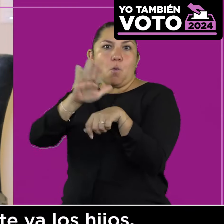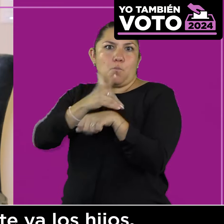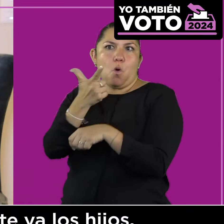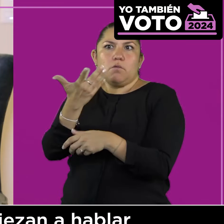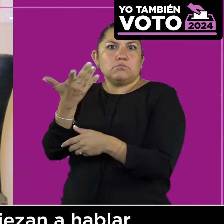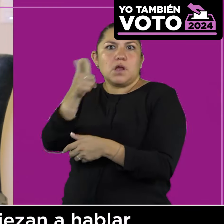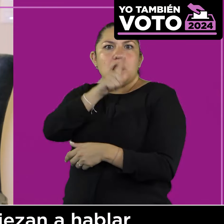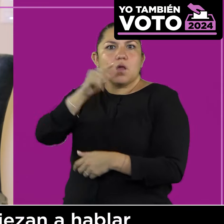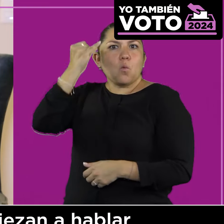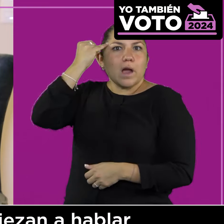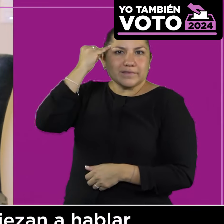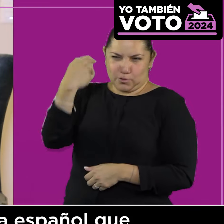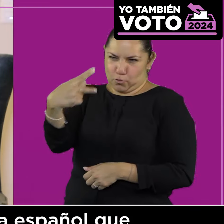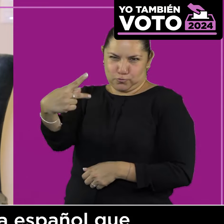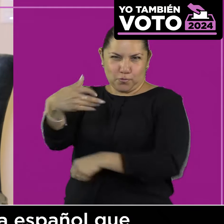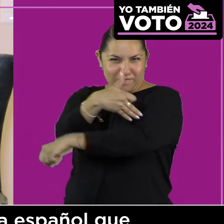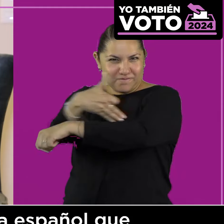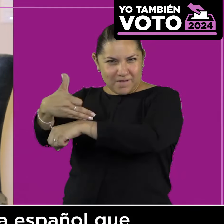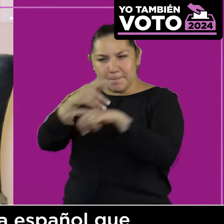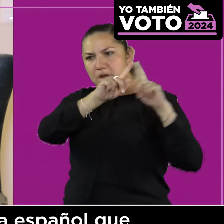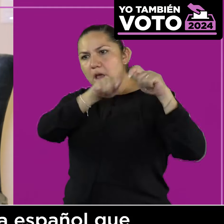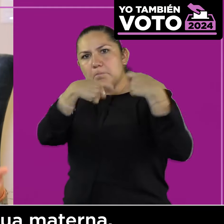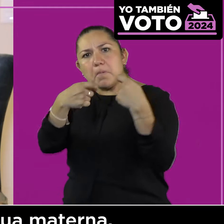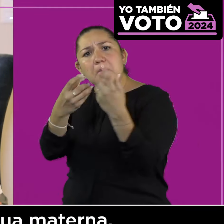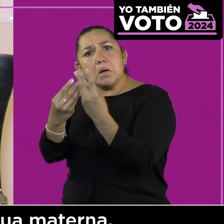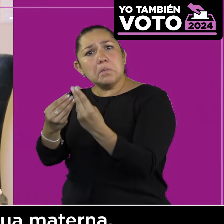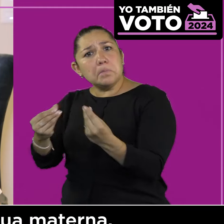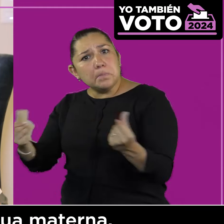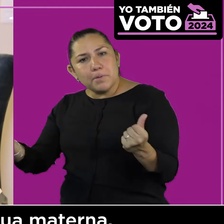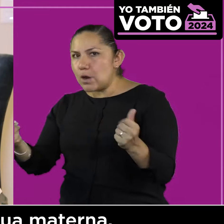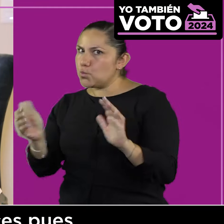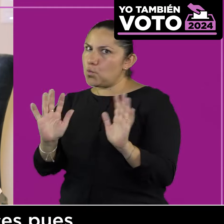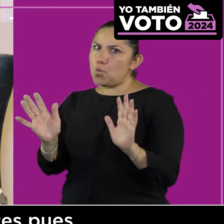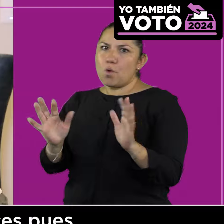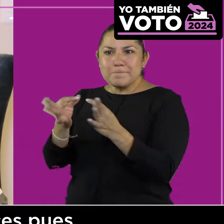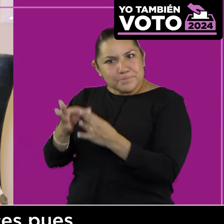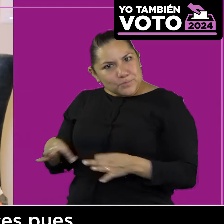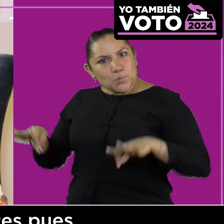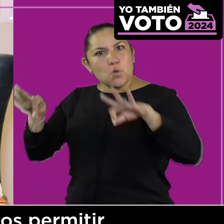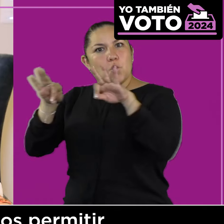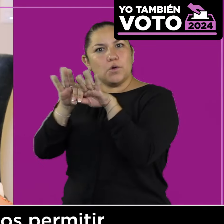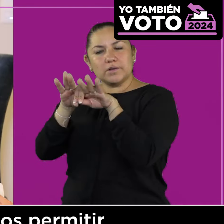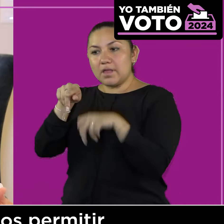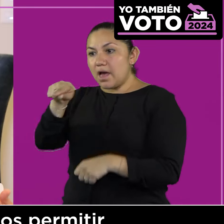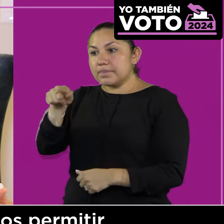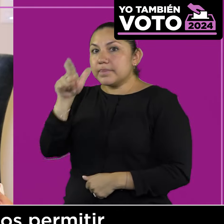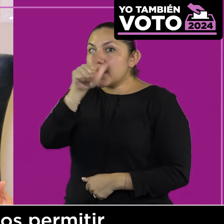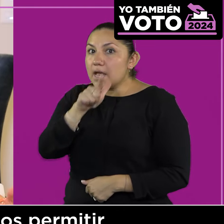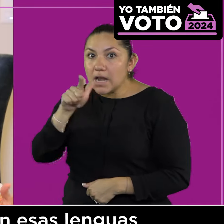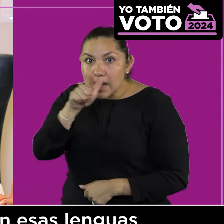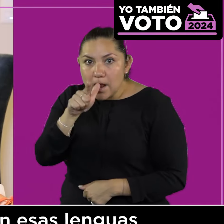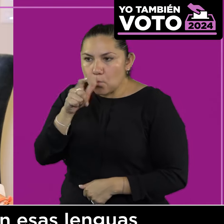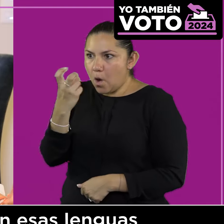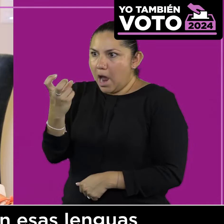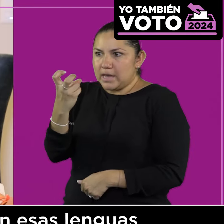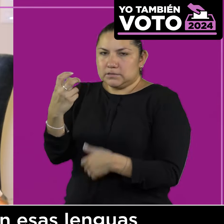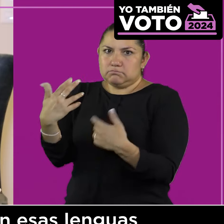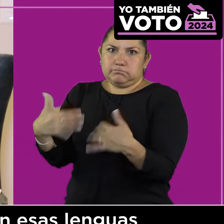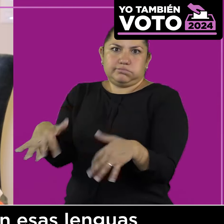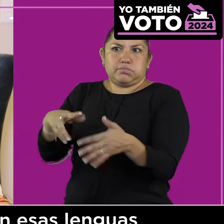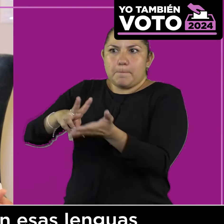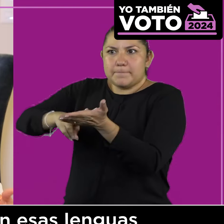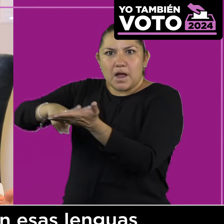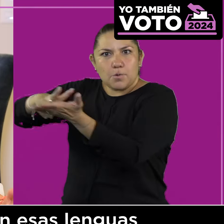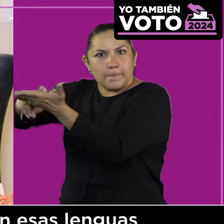ya los hijos pues ya empiezan a hablar más la lengua español que que la lengua materna Entonces pues no podemos permitir que se pierdan